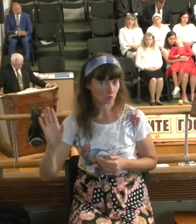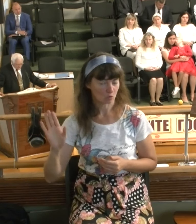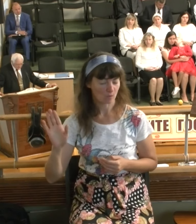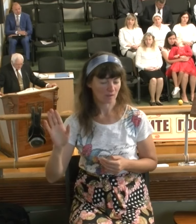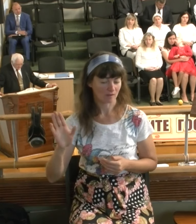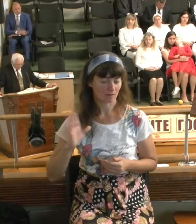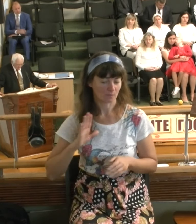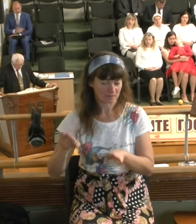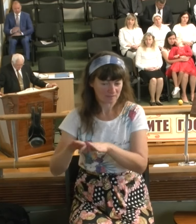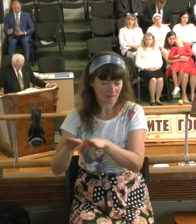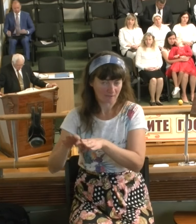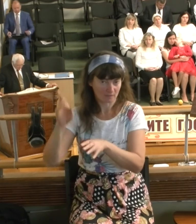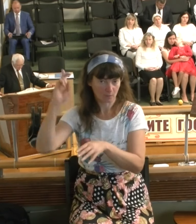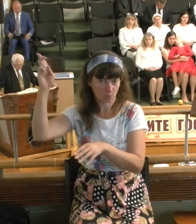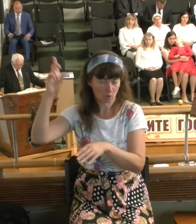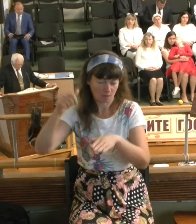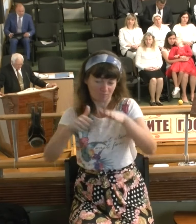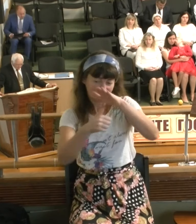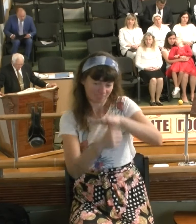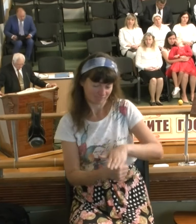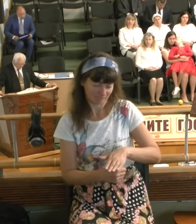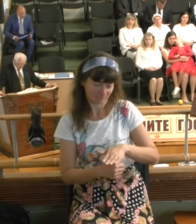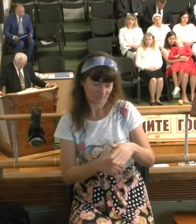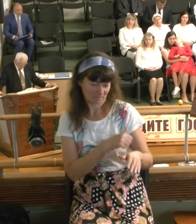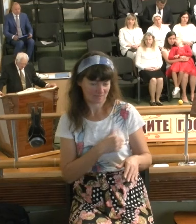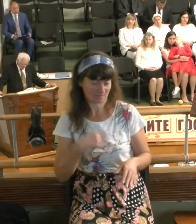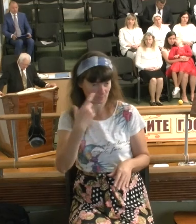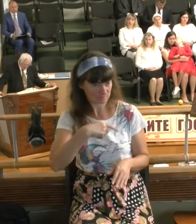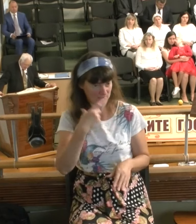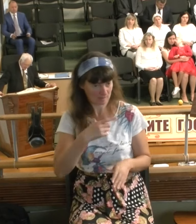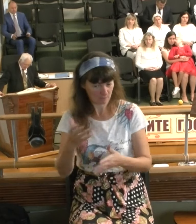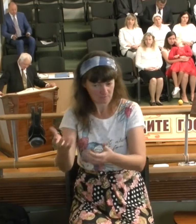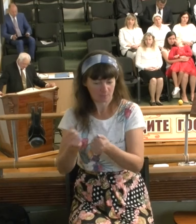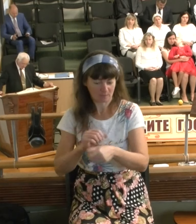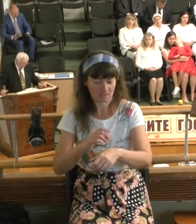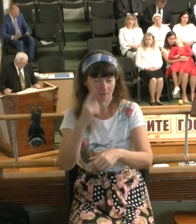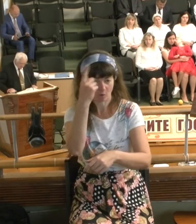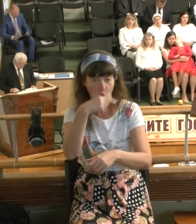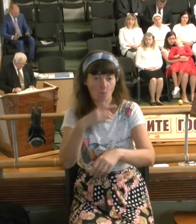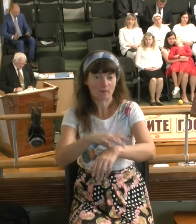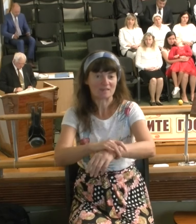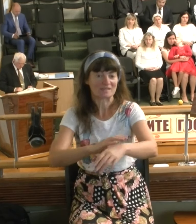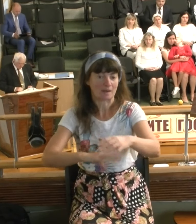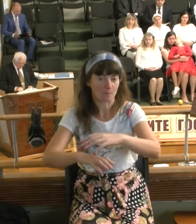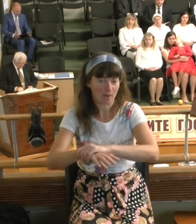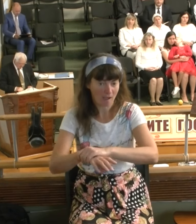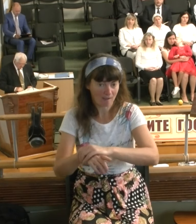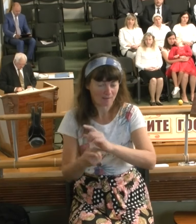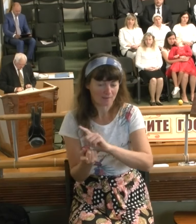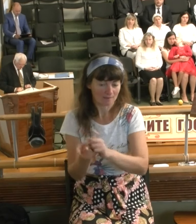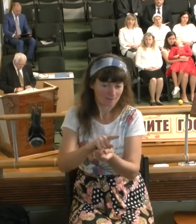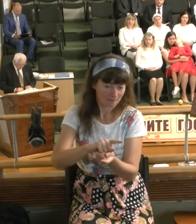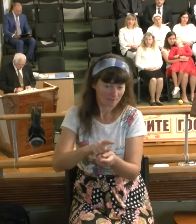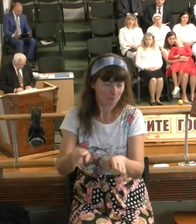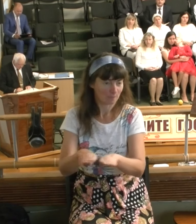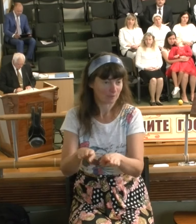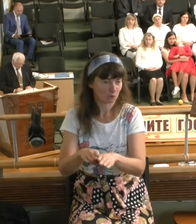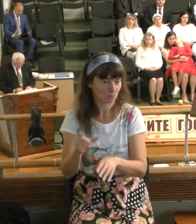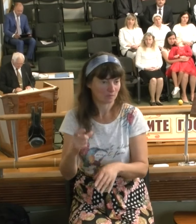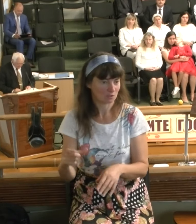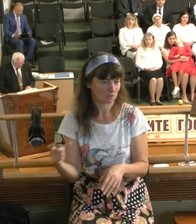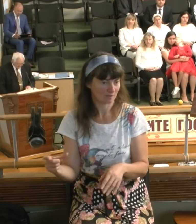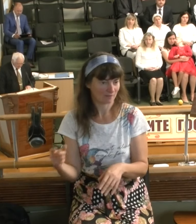но уничижил себя самого, приняв образ раба, сделавшись подобным человеком, и по